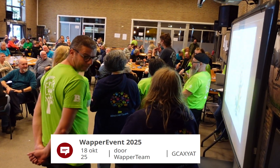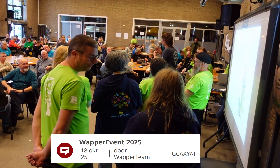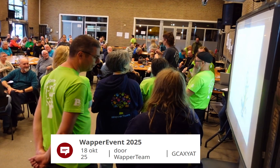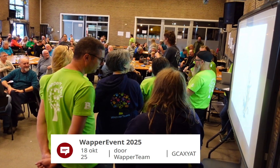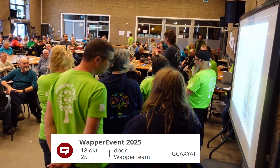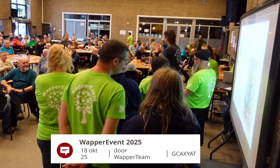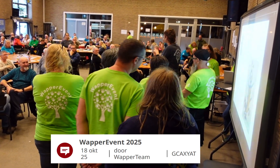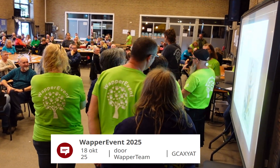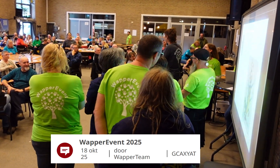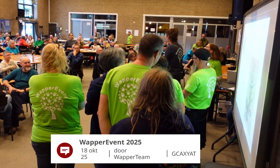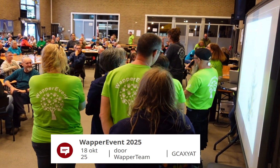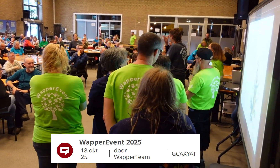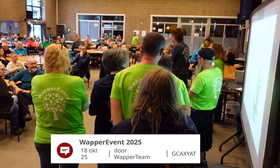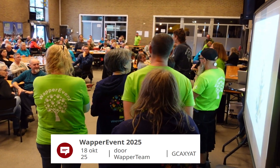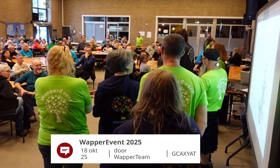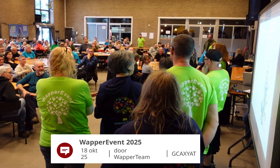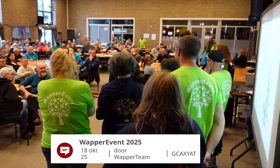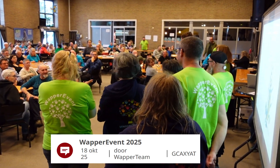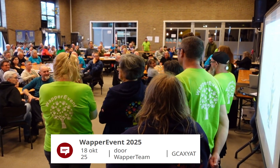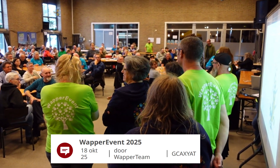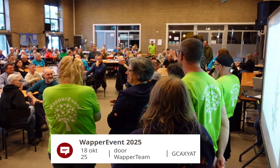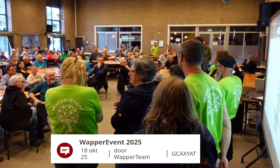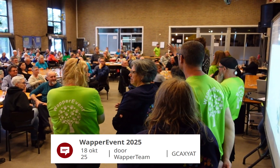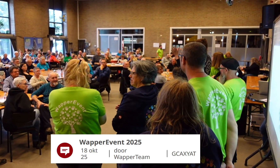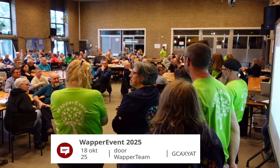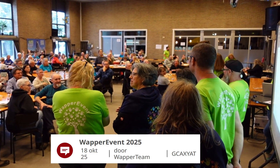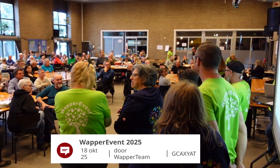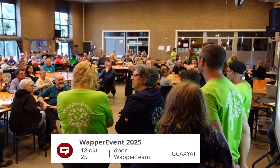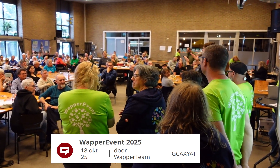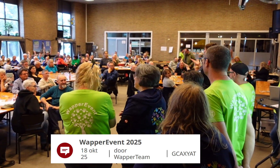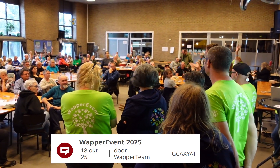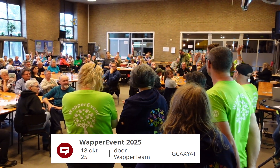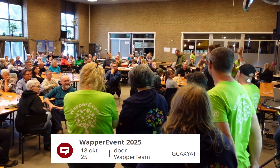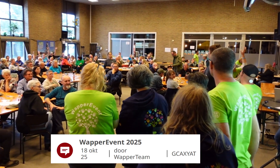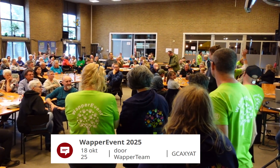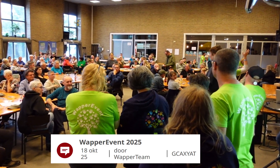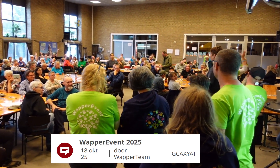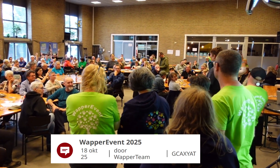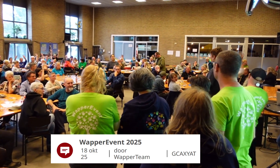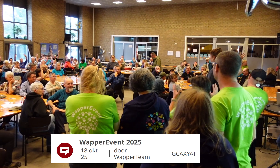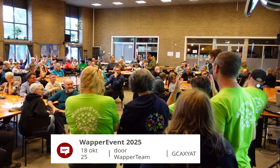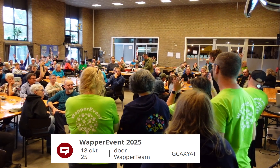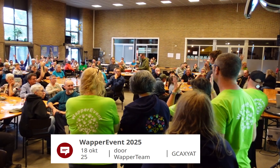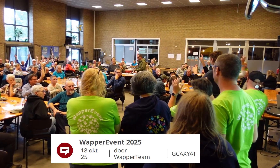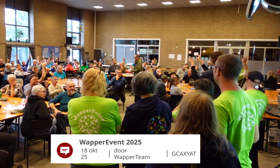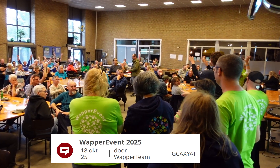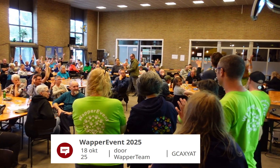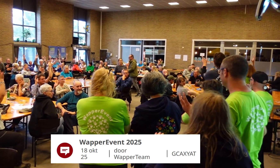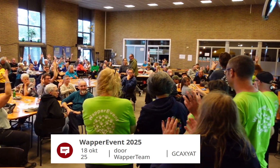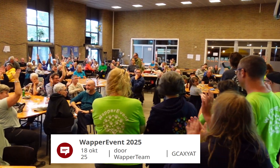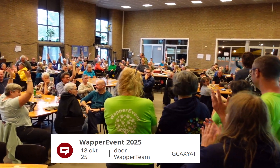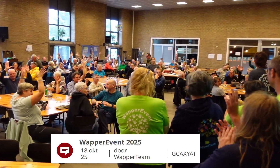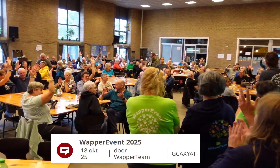in onze aber helpers Ik zou echt graag voor deze mensen een d de applaus